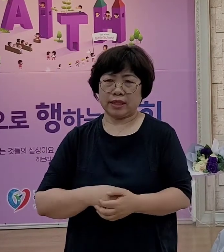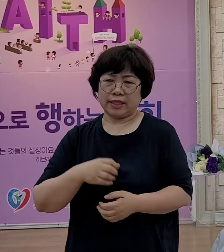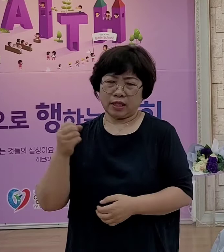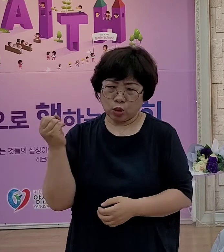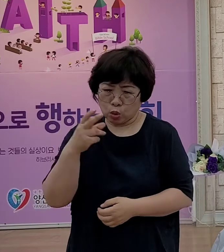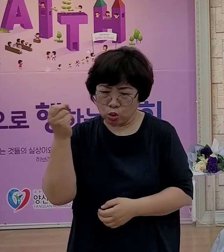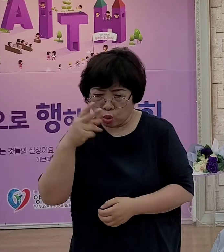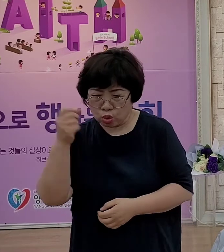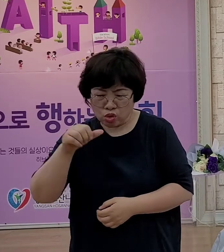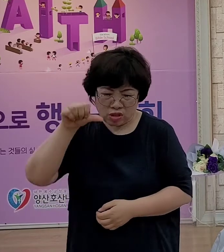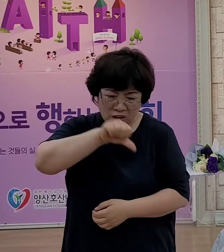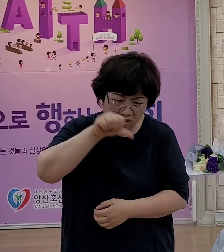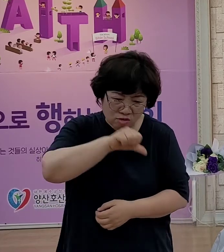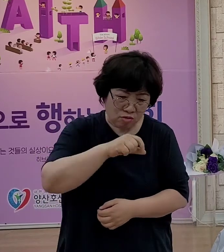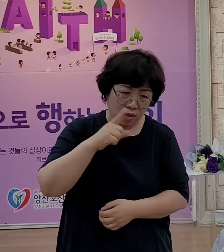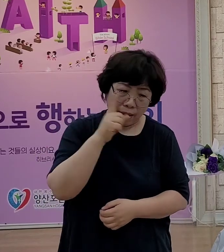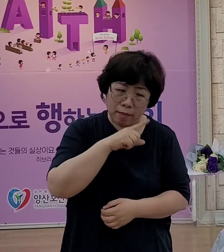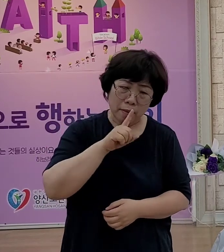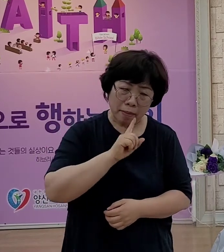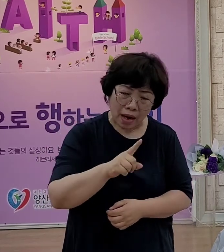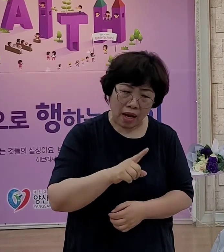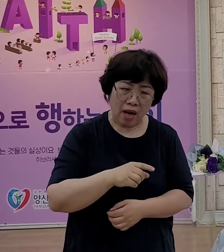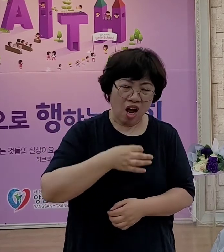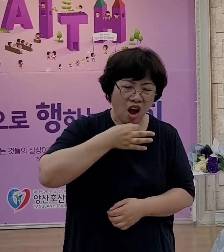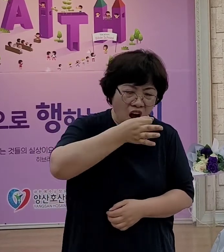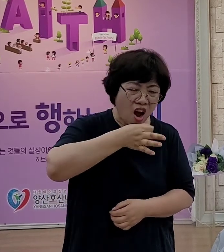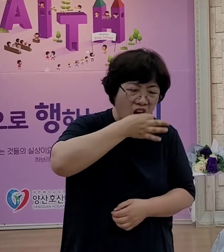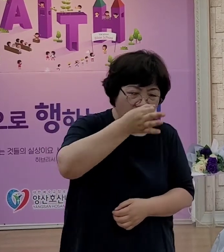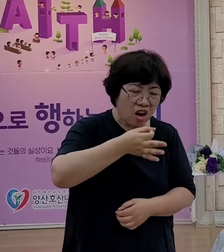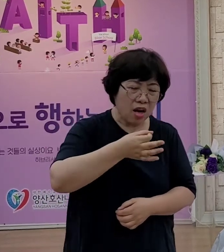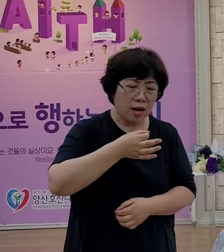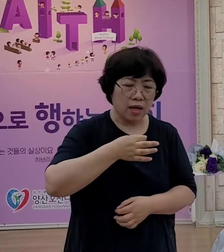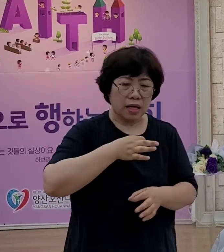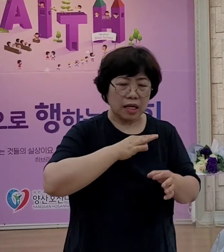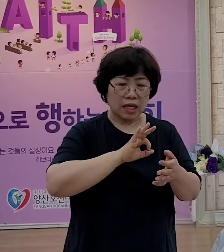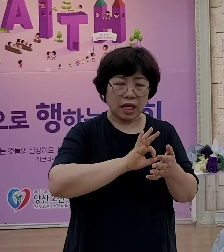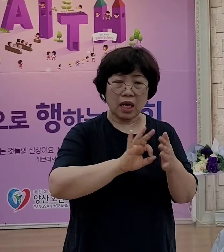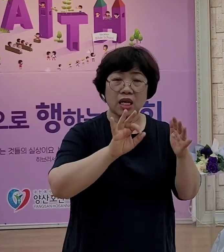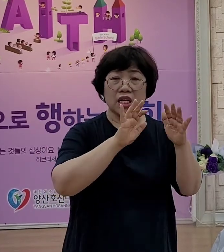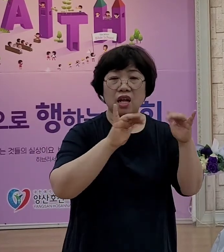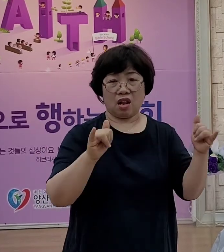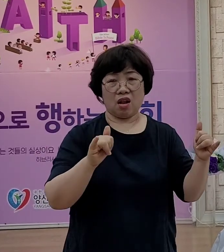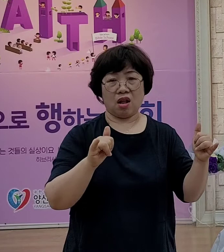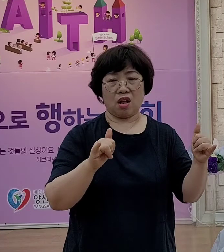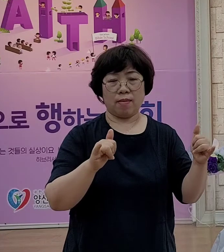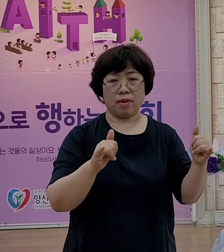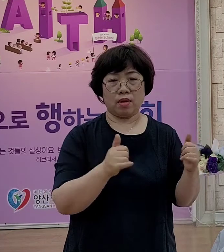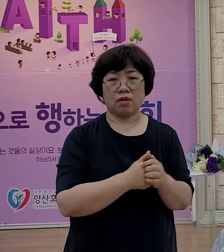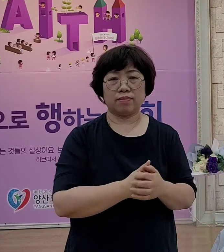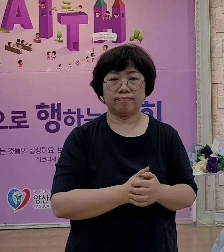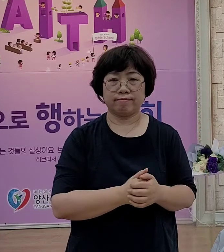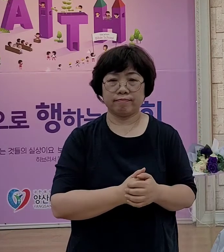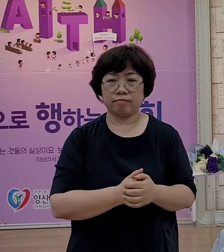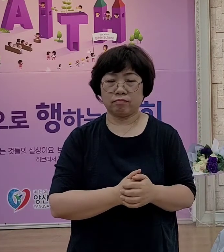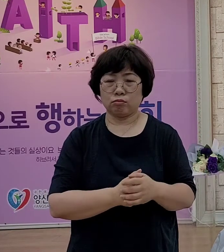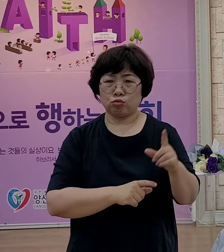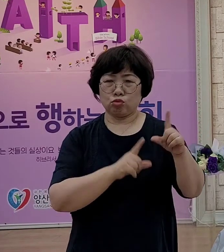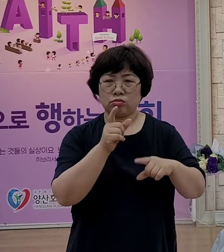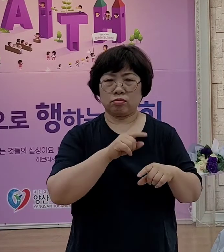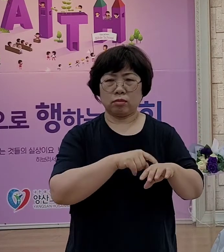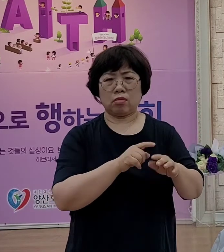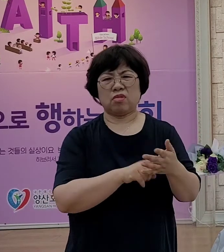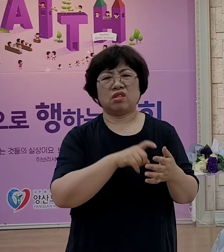자꾸 저주와 악독과 더러움을 내뱉는 입은 유유상종이죠.